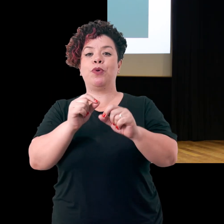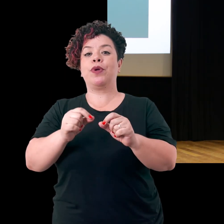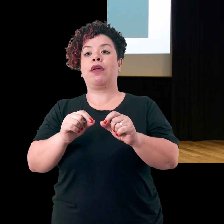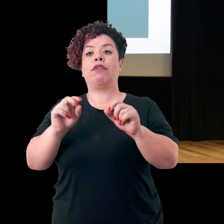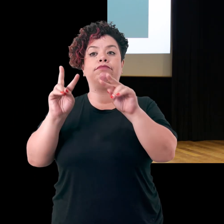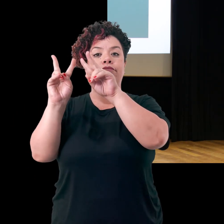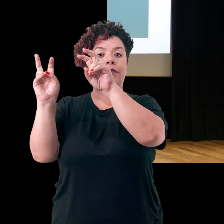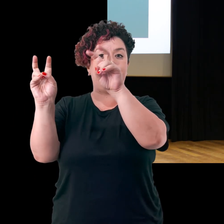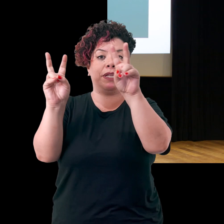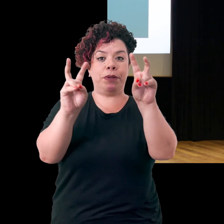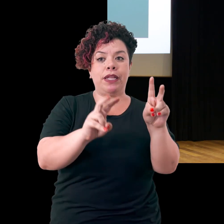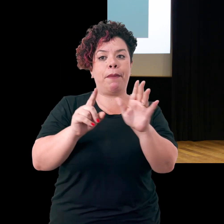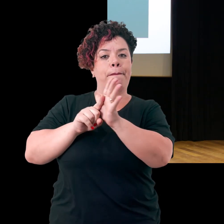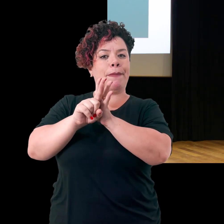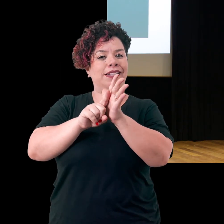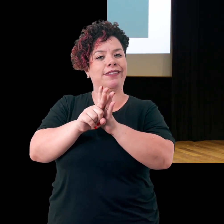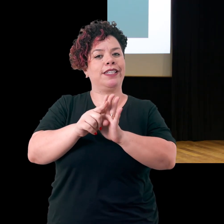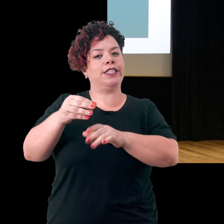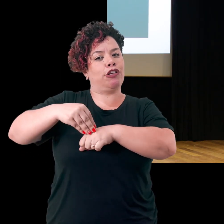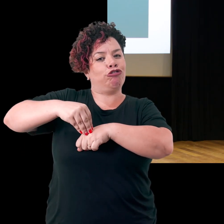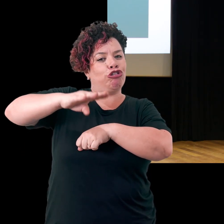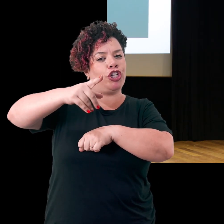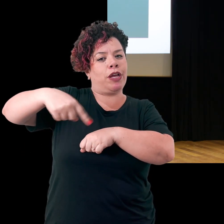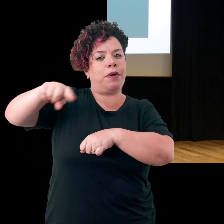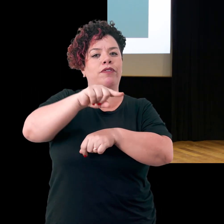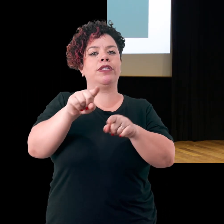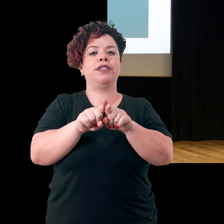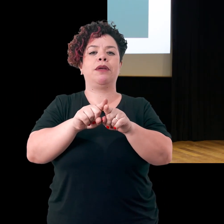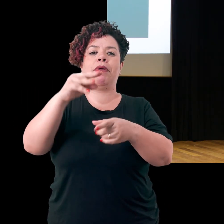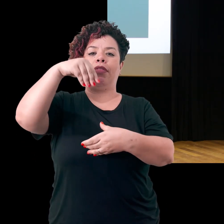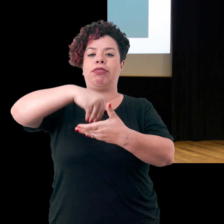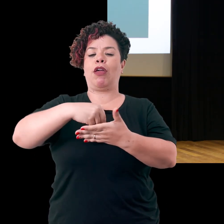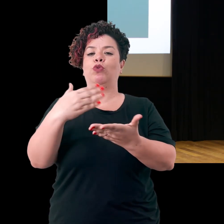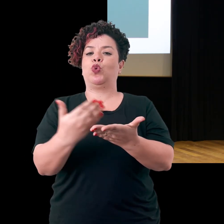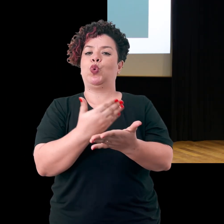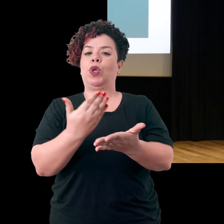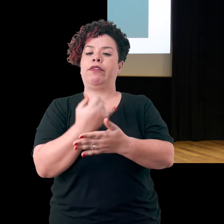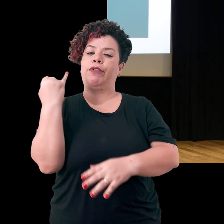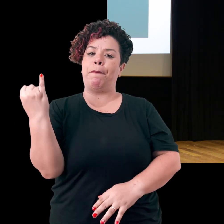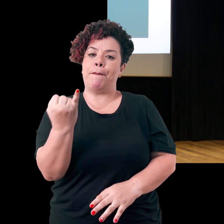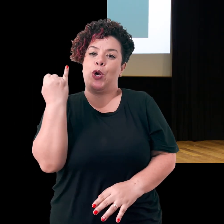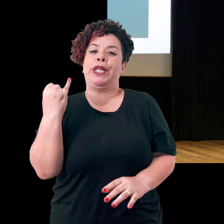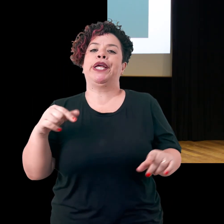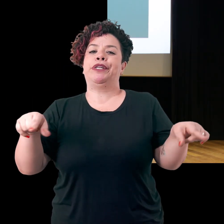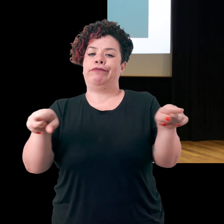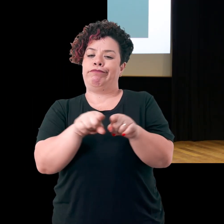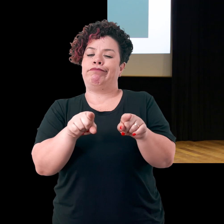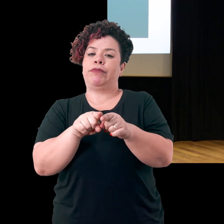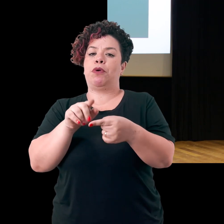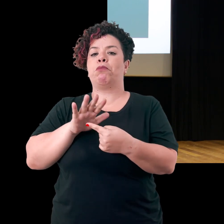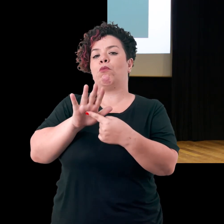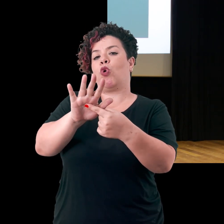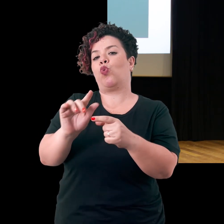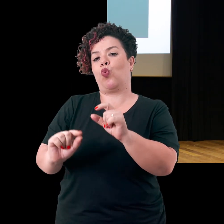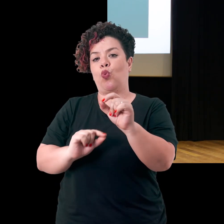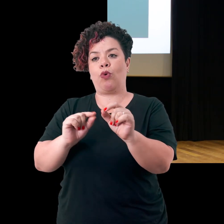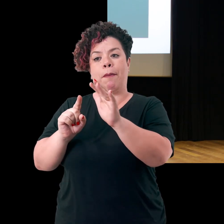pesquisa que estão aqui nesse importante livro, né, que vem trazer um pouco da